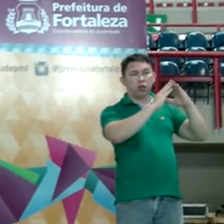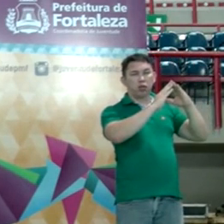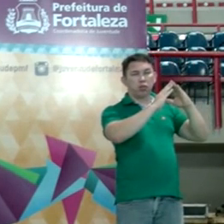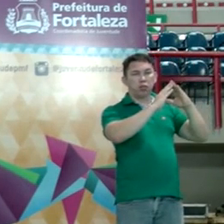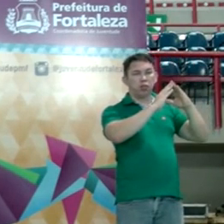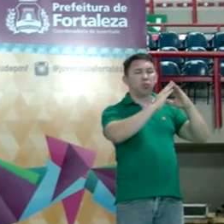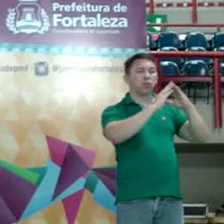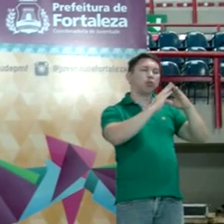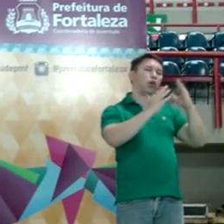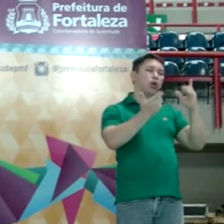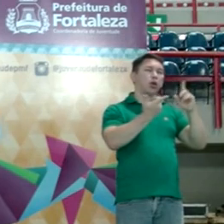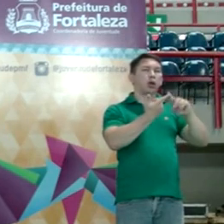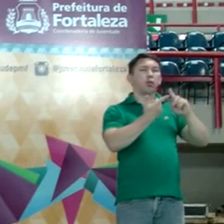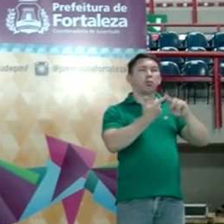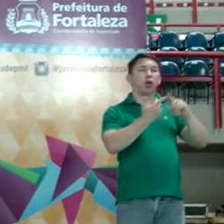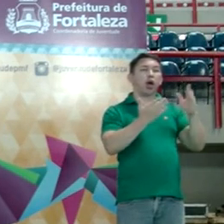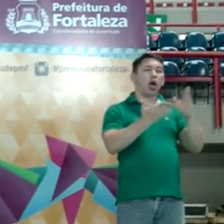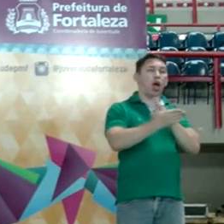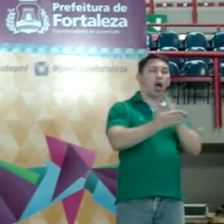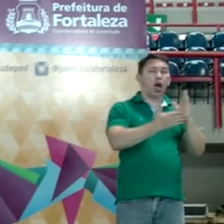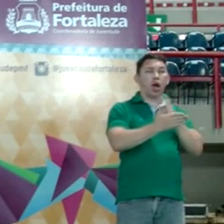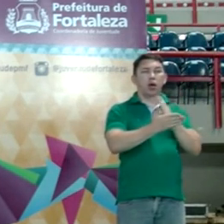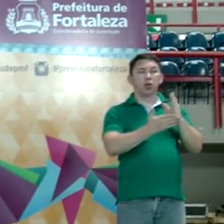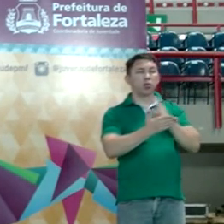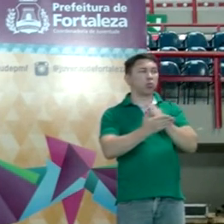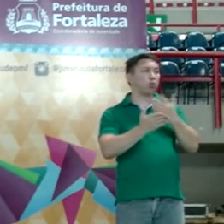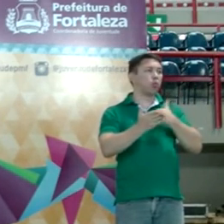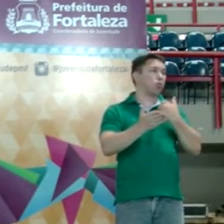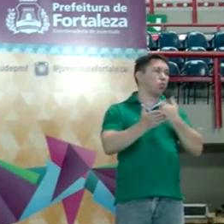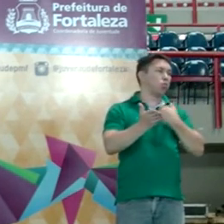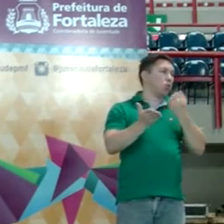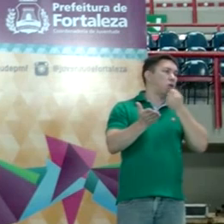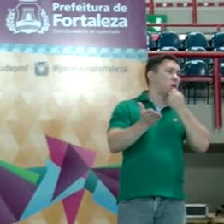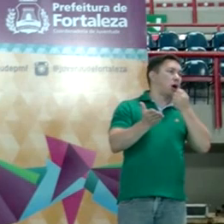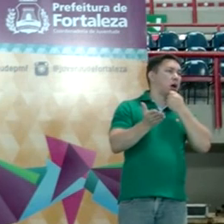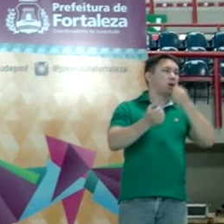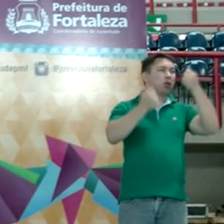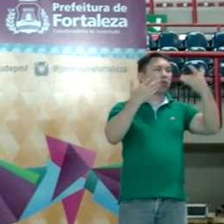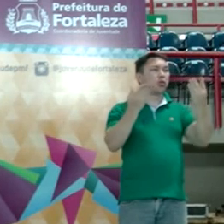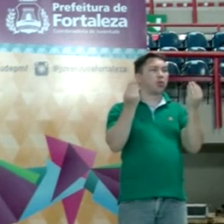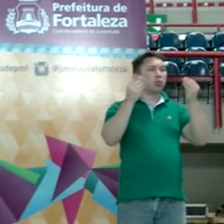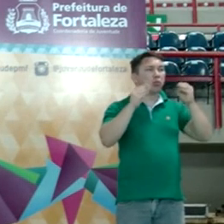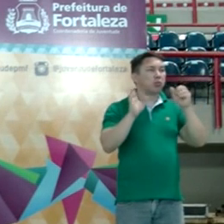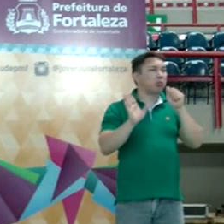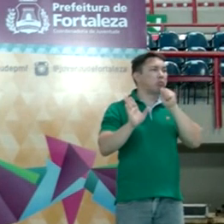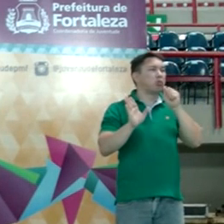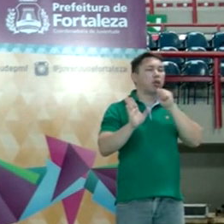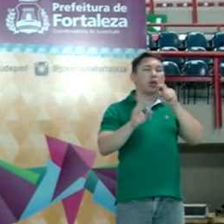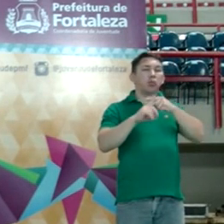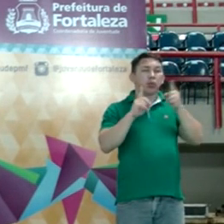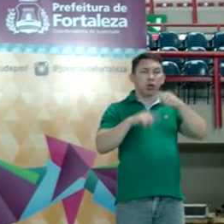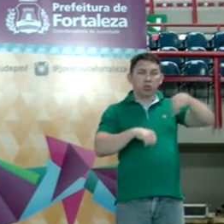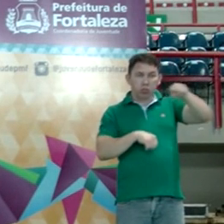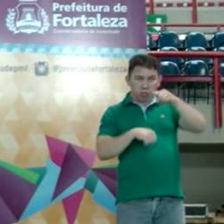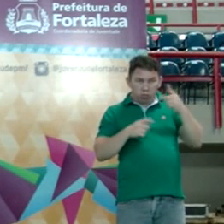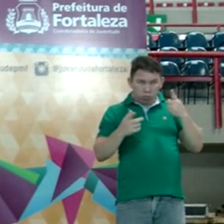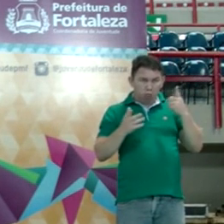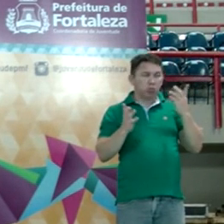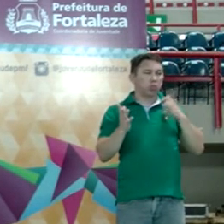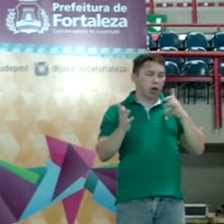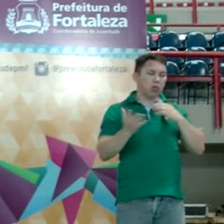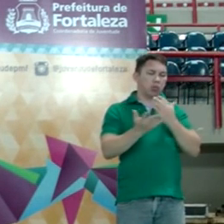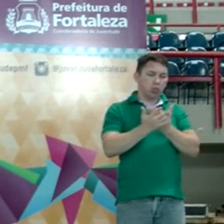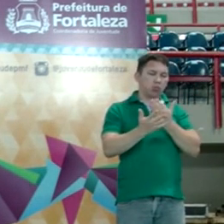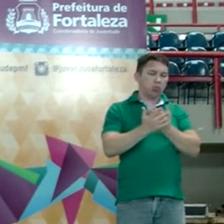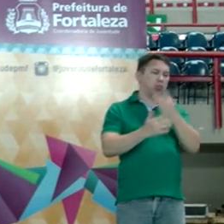certo? Algumas não tiveram tempo de ser citadas ou não deu para colocar aqui, enfim. Mas isso não quer dizer que você não possa